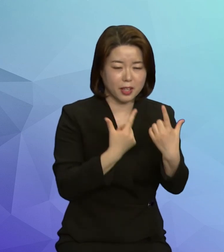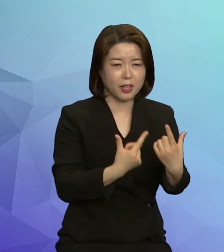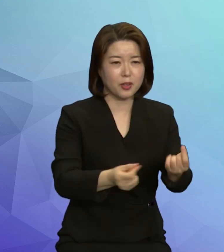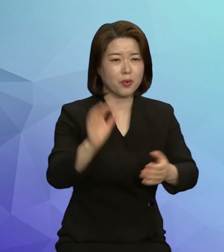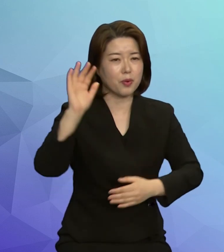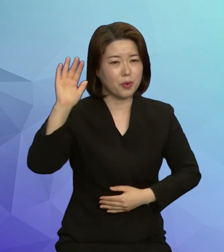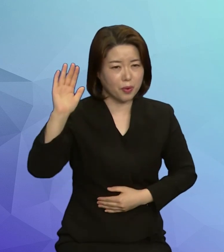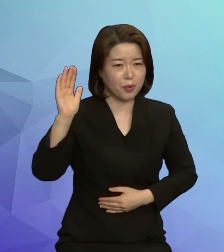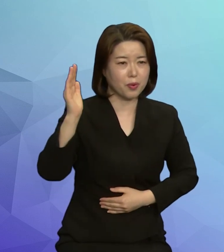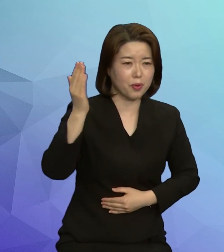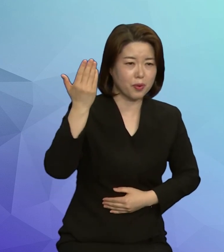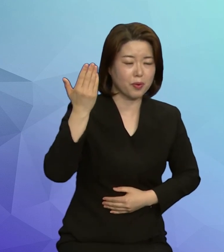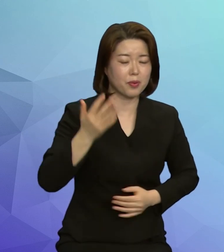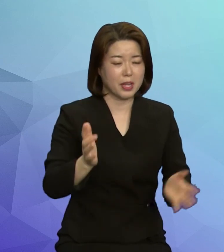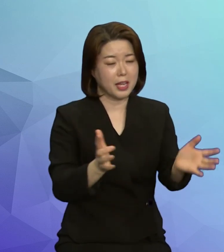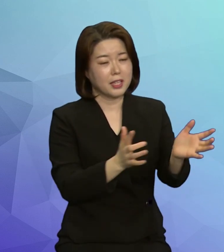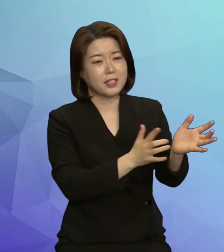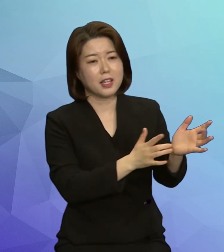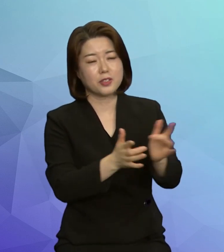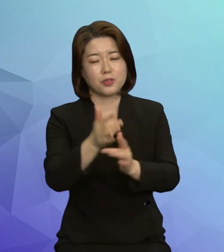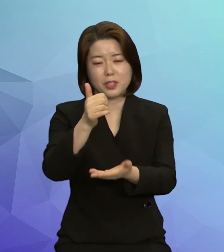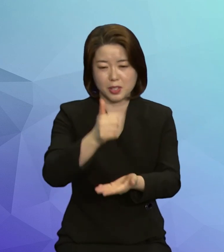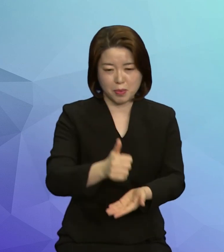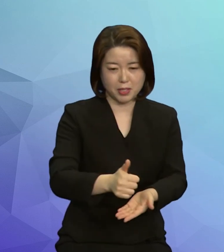나의 비전이 되고